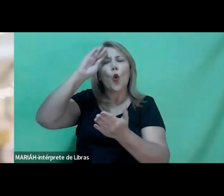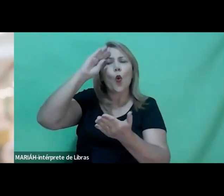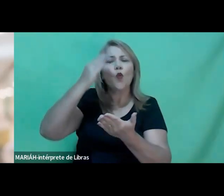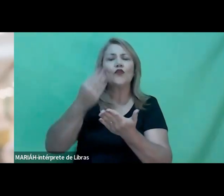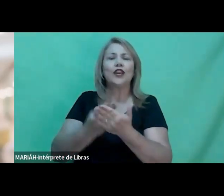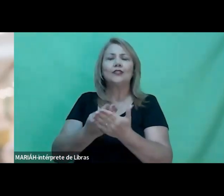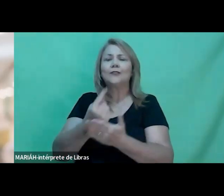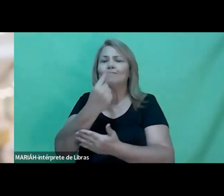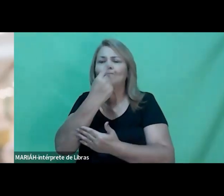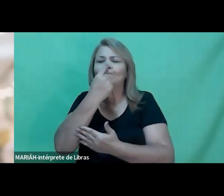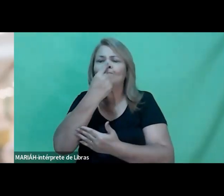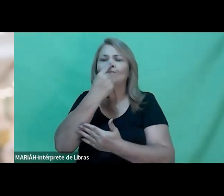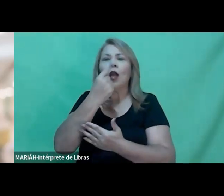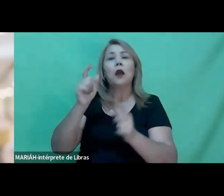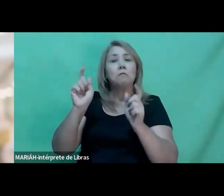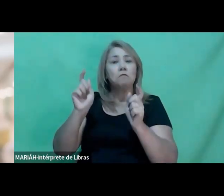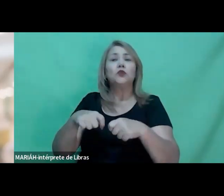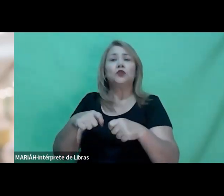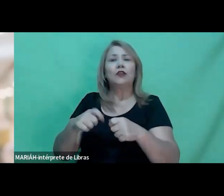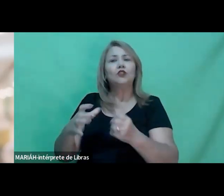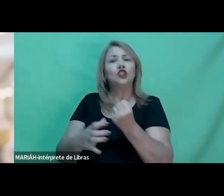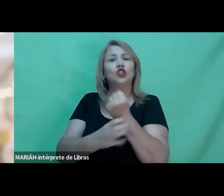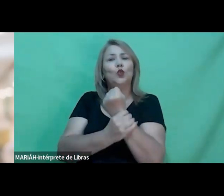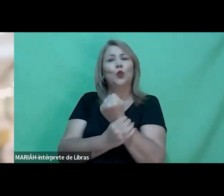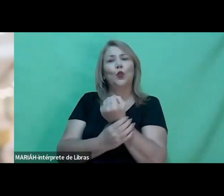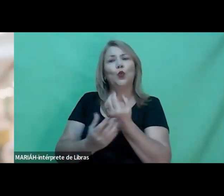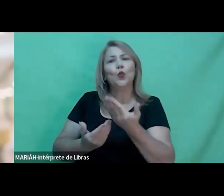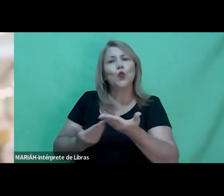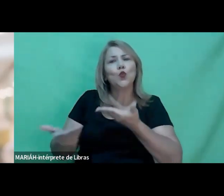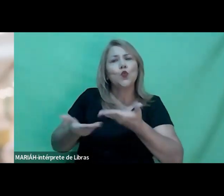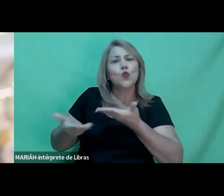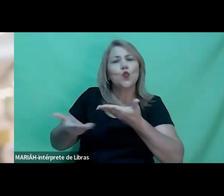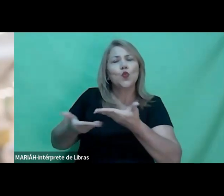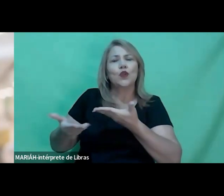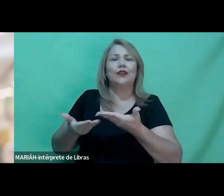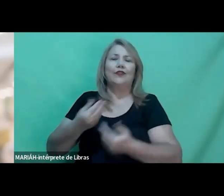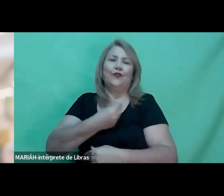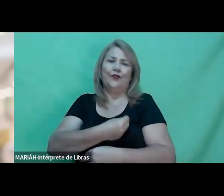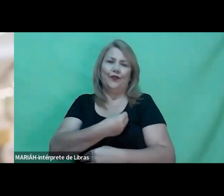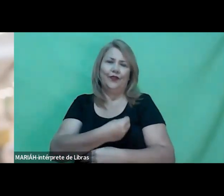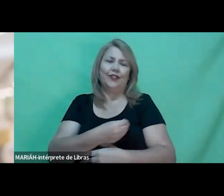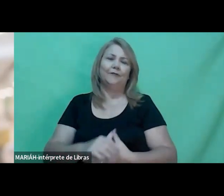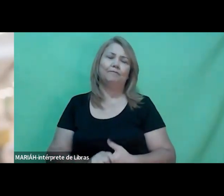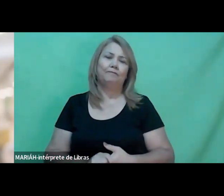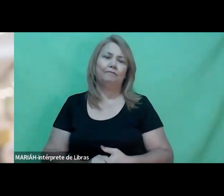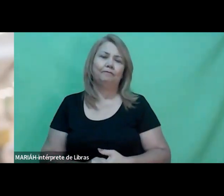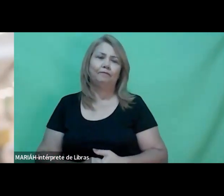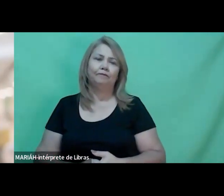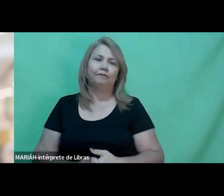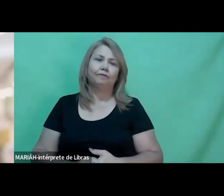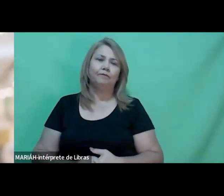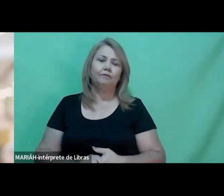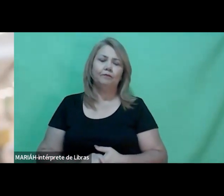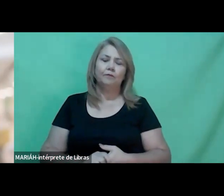permita que ambos se sientan seguros de lo que se está viviendo bueno eso permite